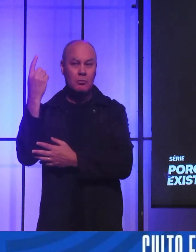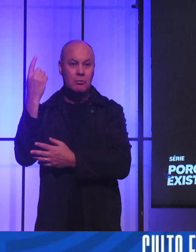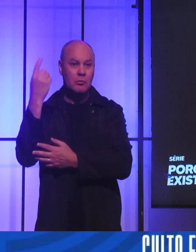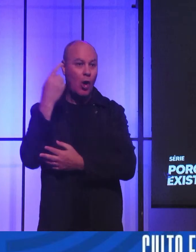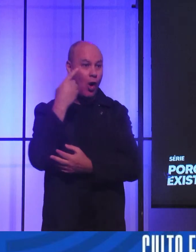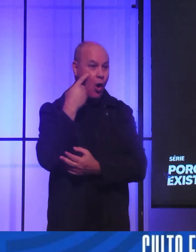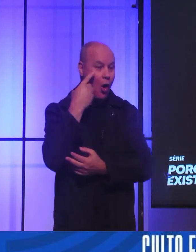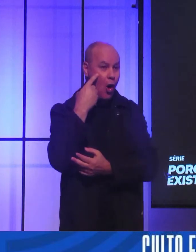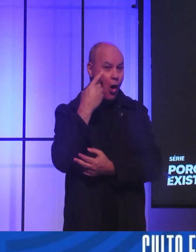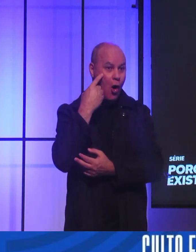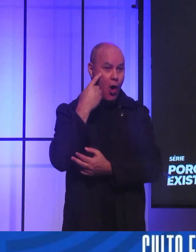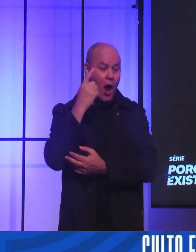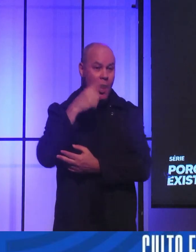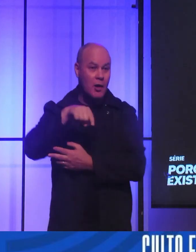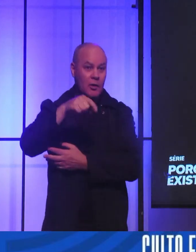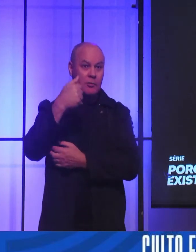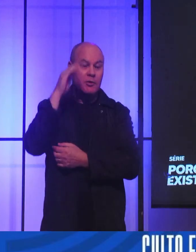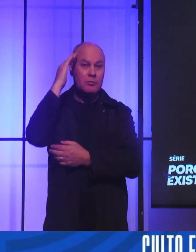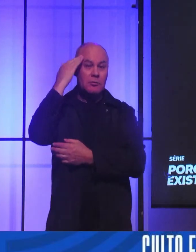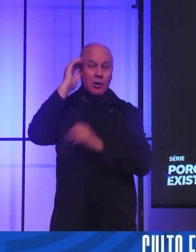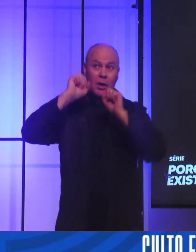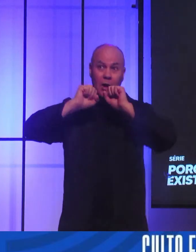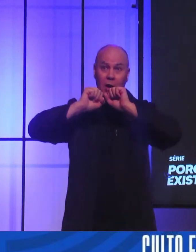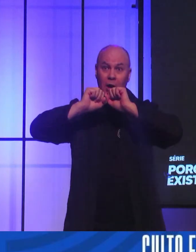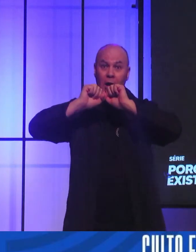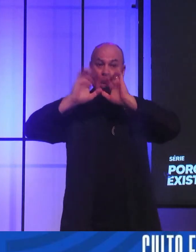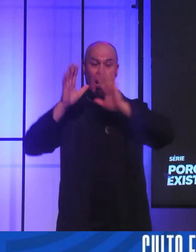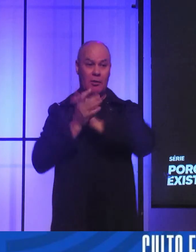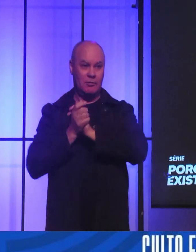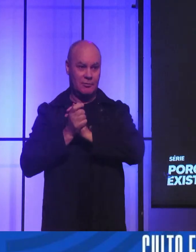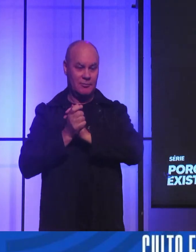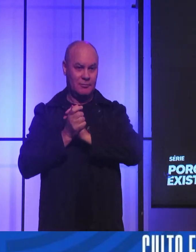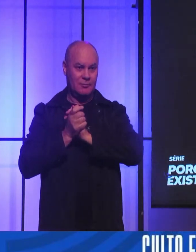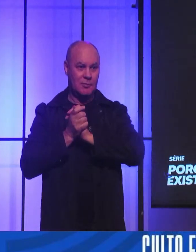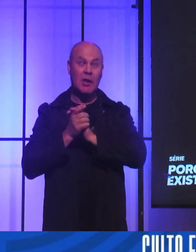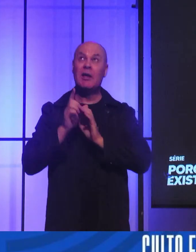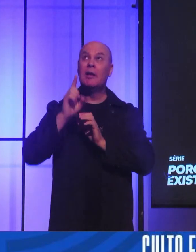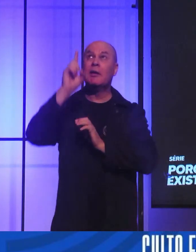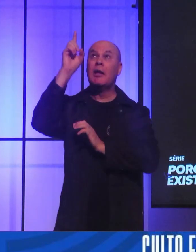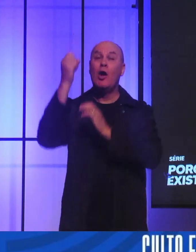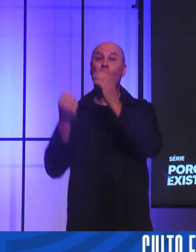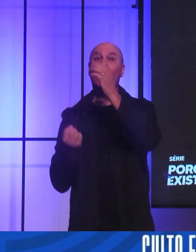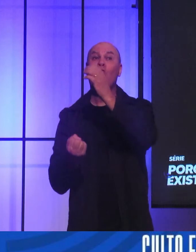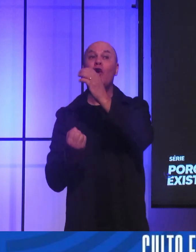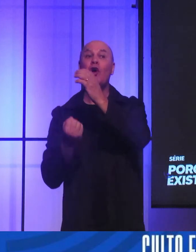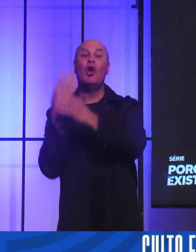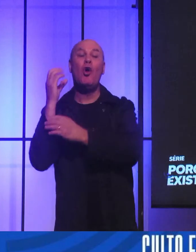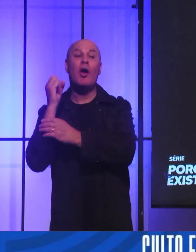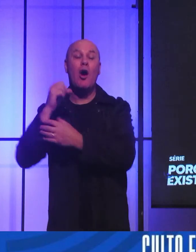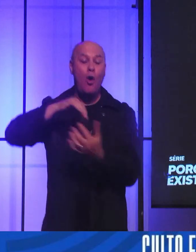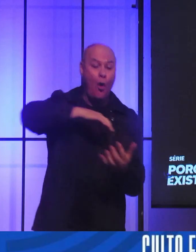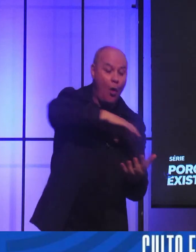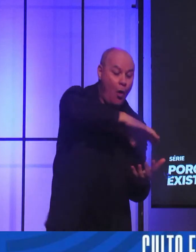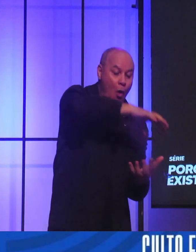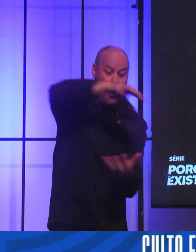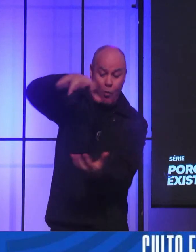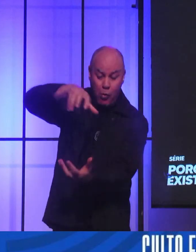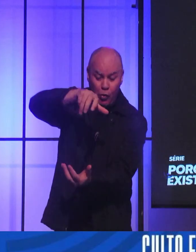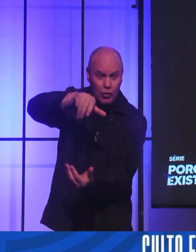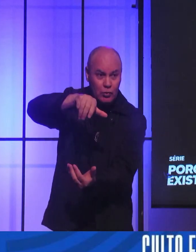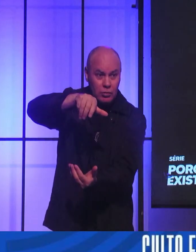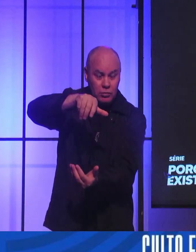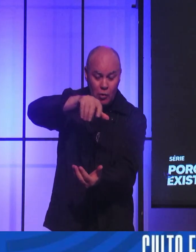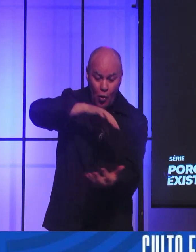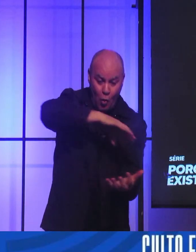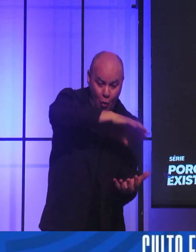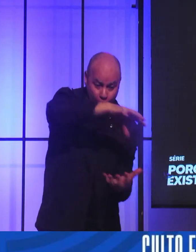mundo, um universo, dotado de inferno e de céu. Essa é a verdade. Por